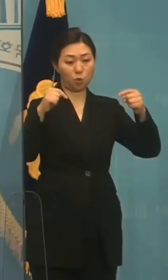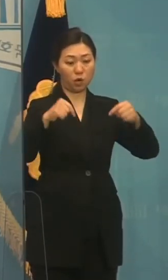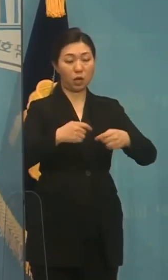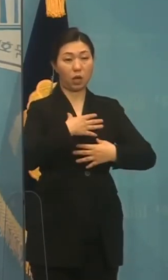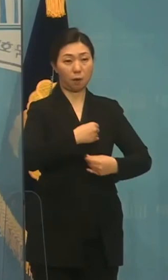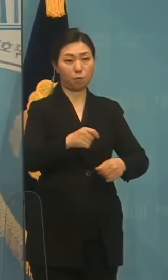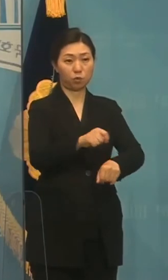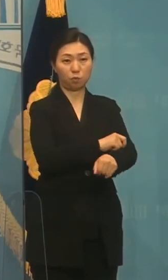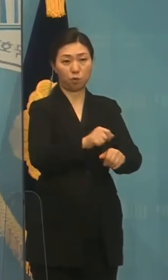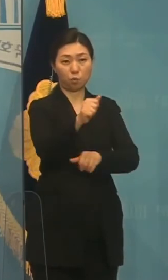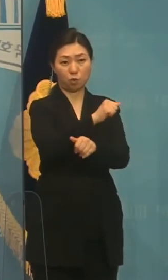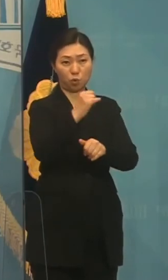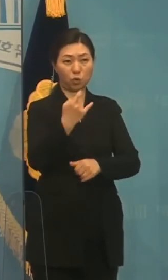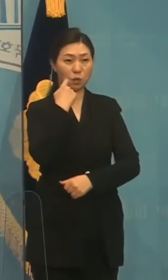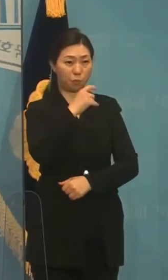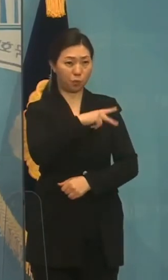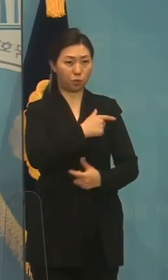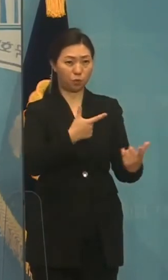외교안보특별위원회 위원들과